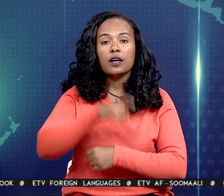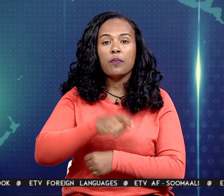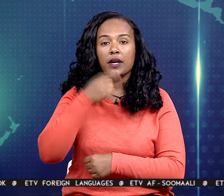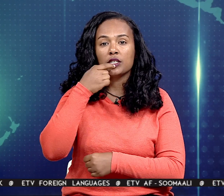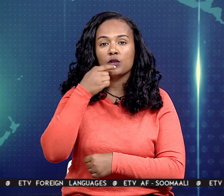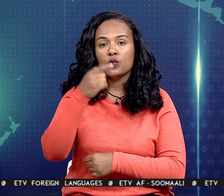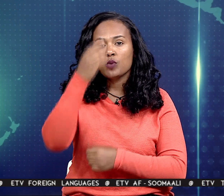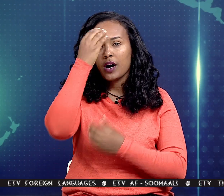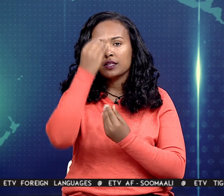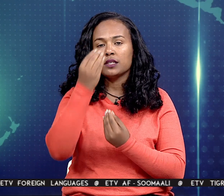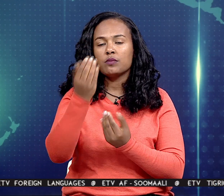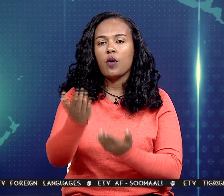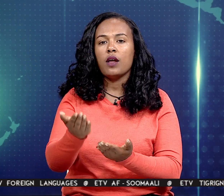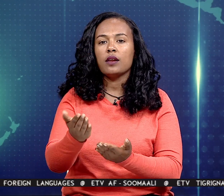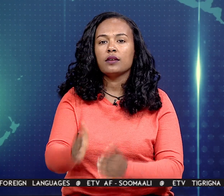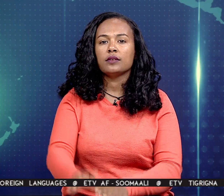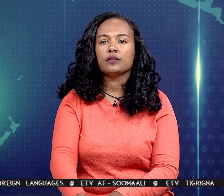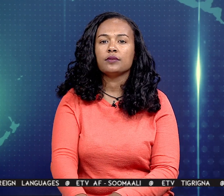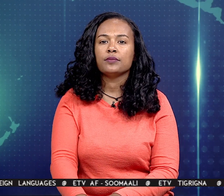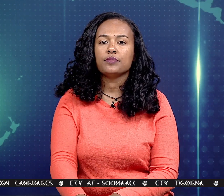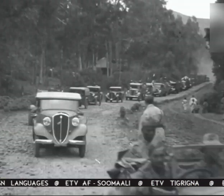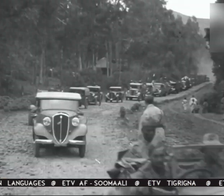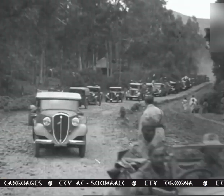ሊወርስ ይገባል ሲሉ አሳስበዋል።